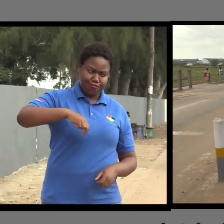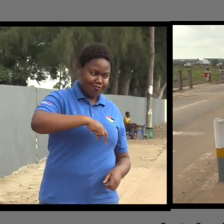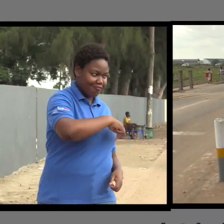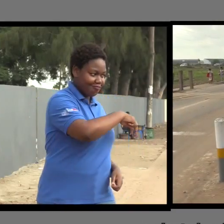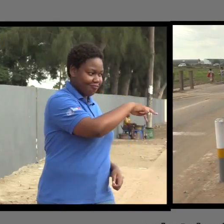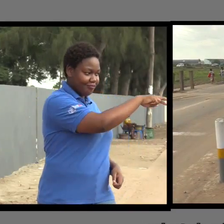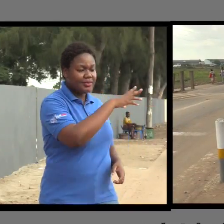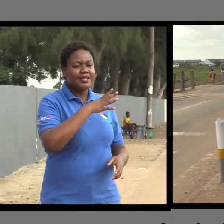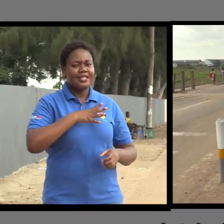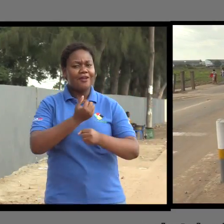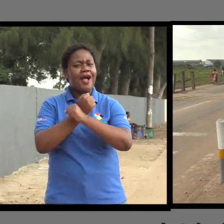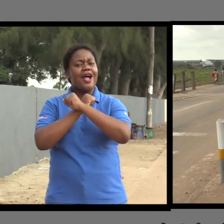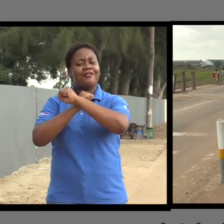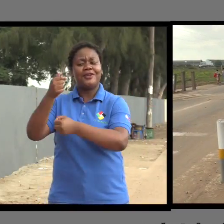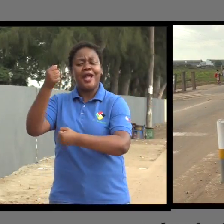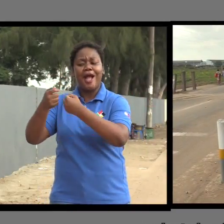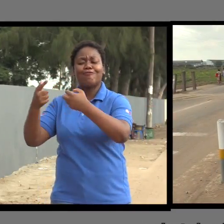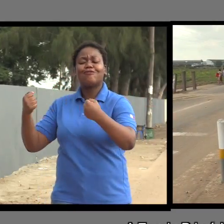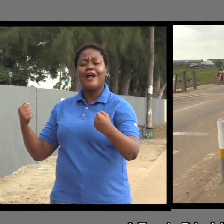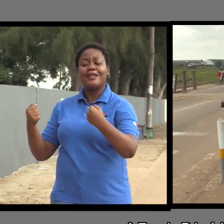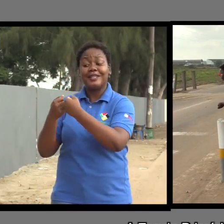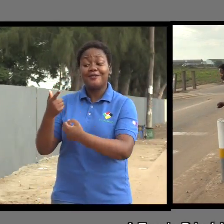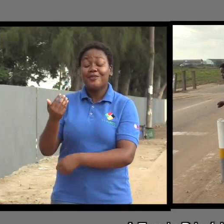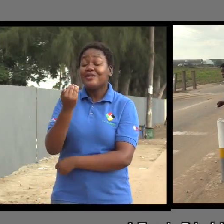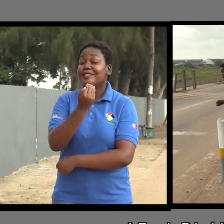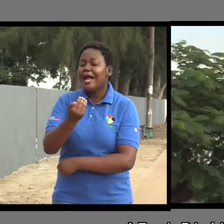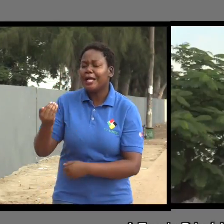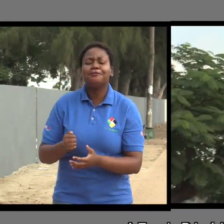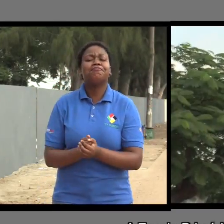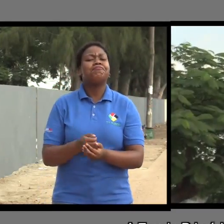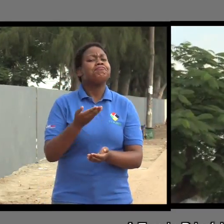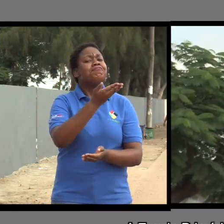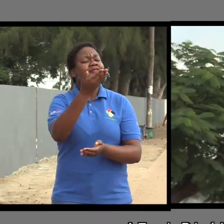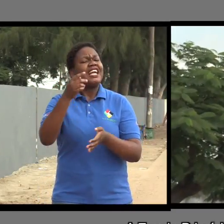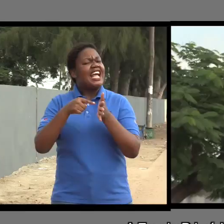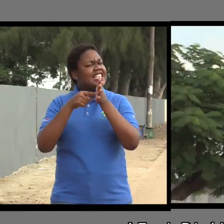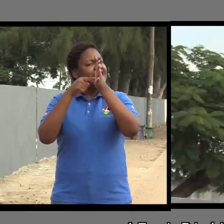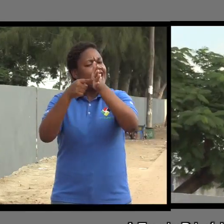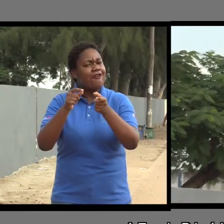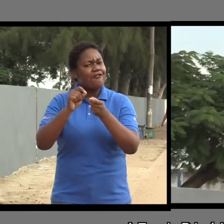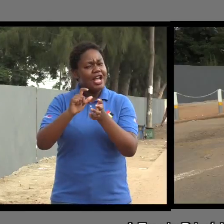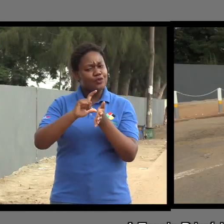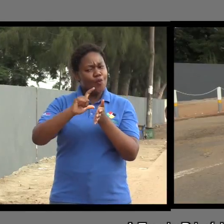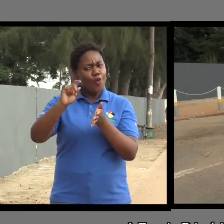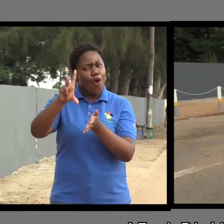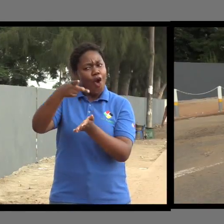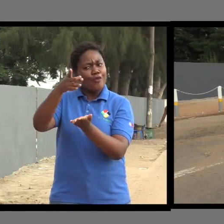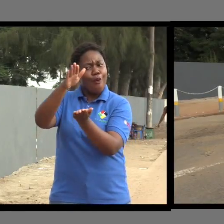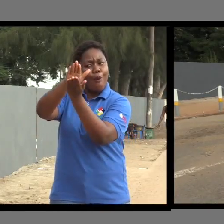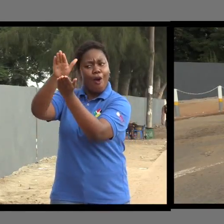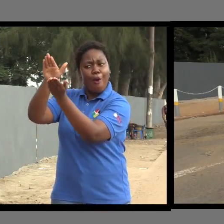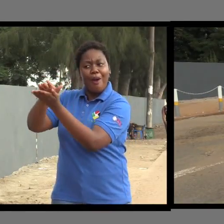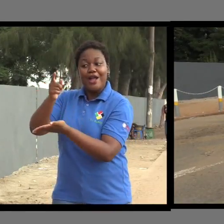sobretudo primários, na cidade de Maputo. A escola primária completa unidade 18 é um exemplo.